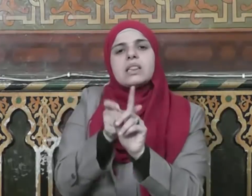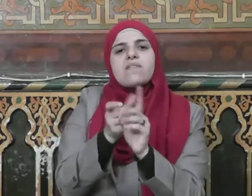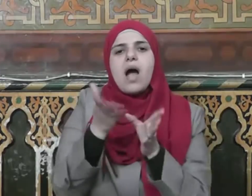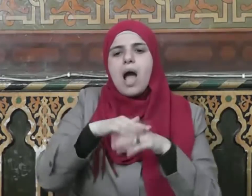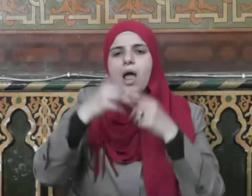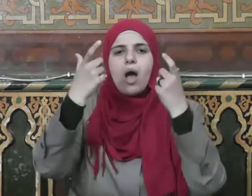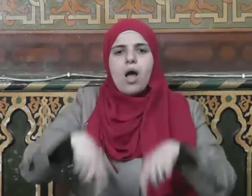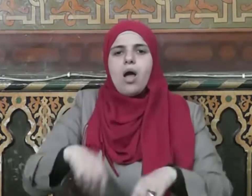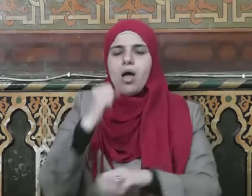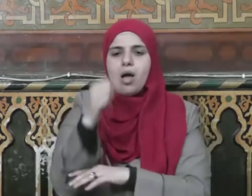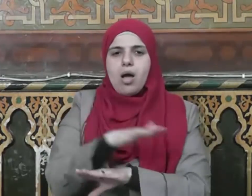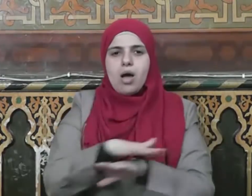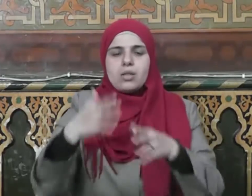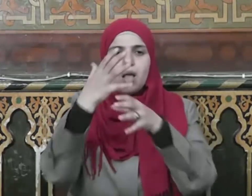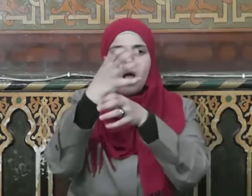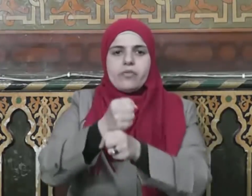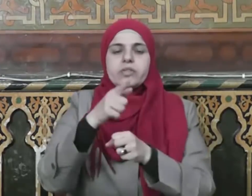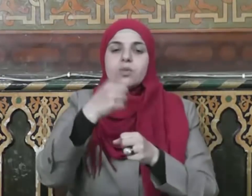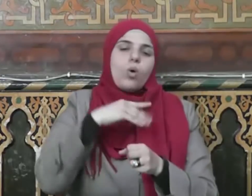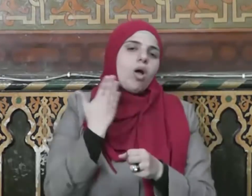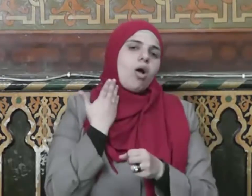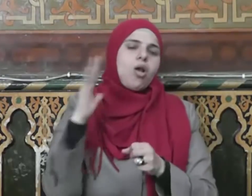الوطن وأمانه وعزته وكرامته،